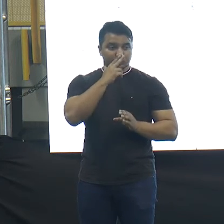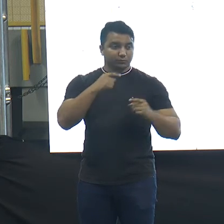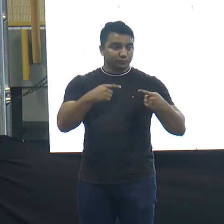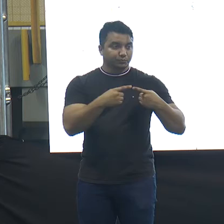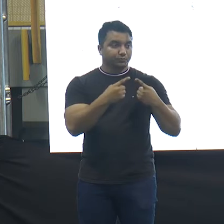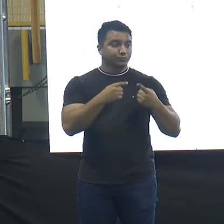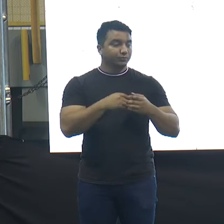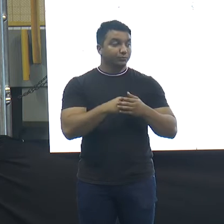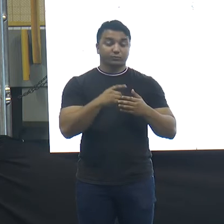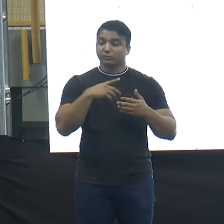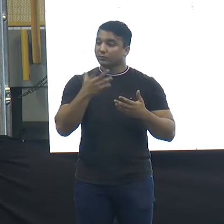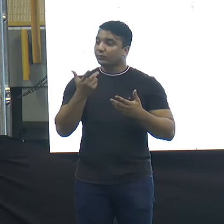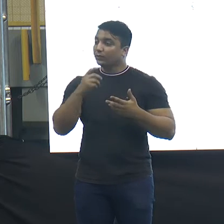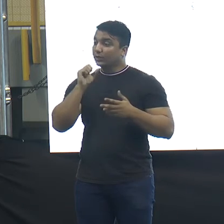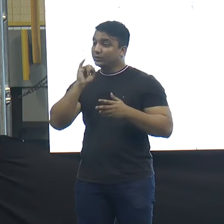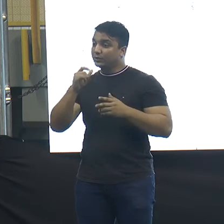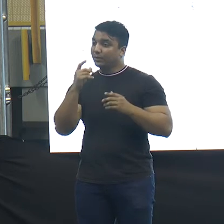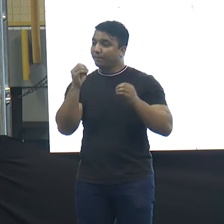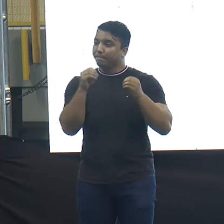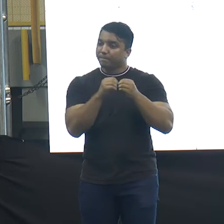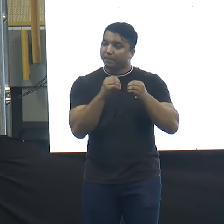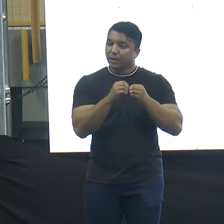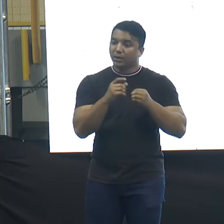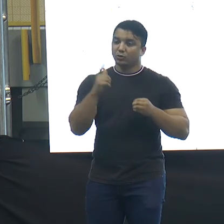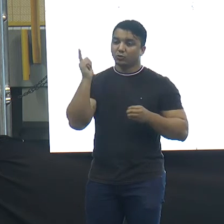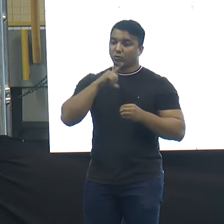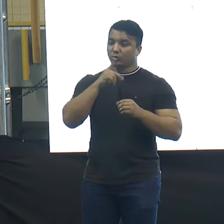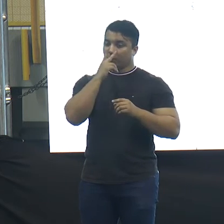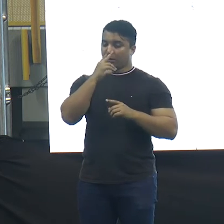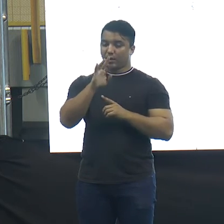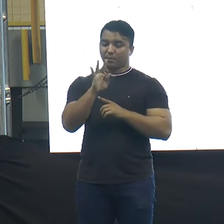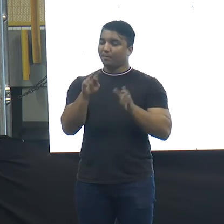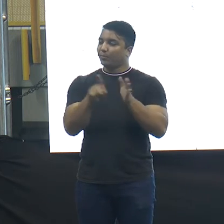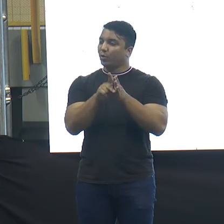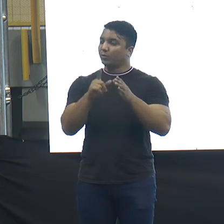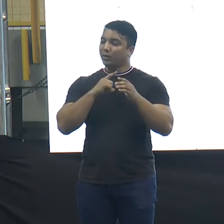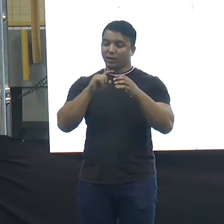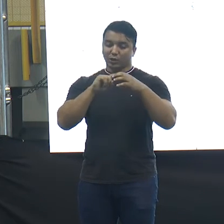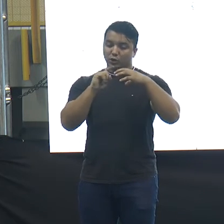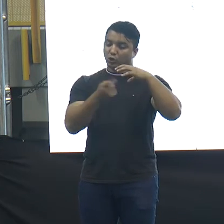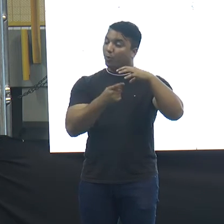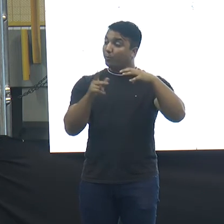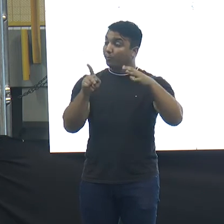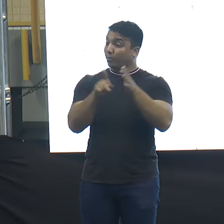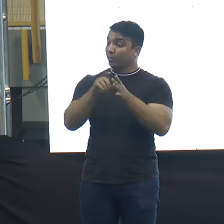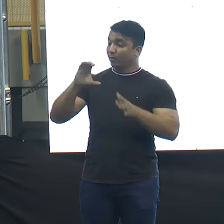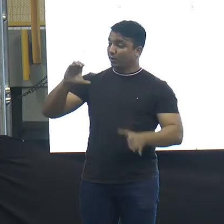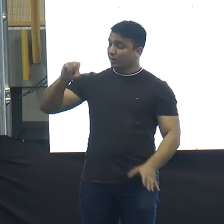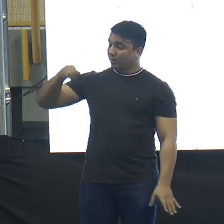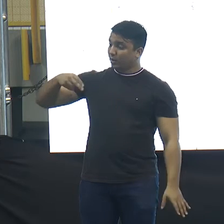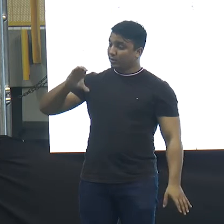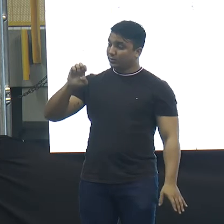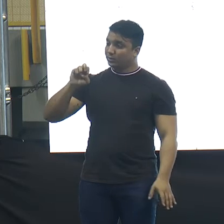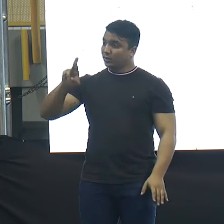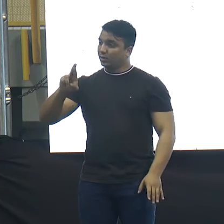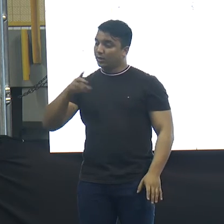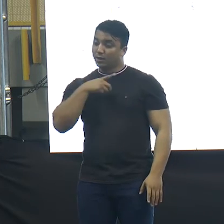Câncer. Quanto mais próximo do Trópico de Câncer você estiver, no